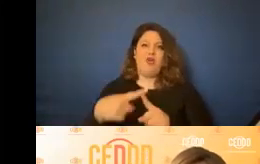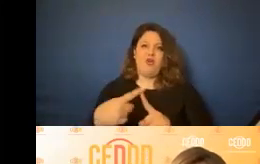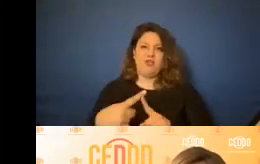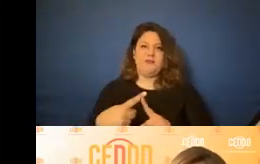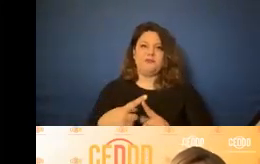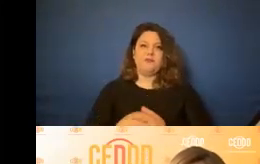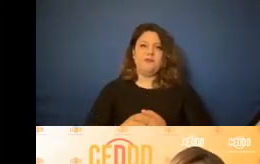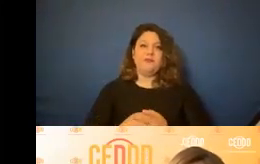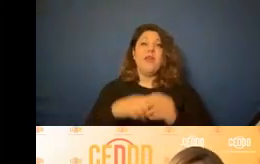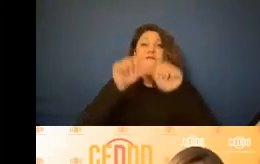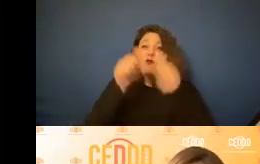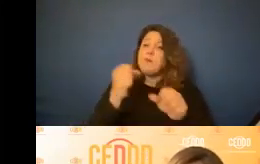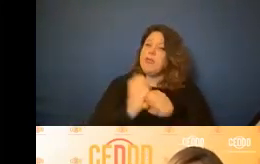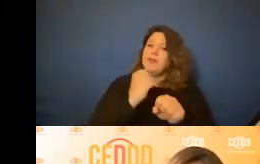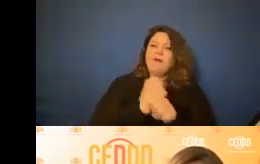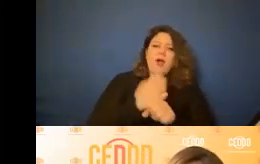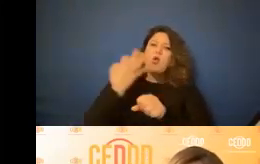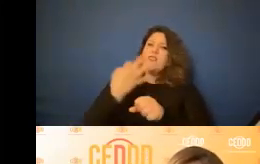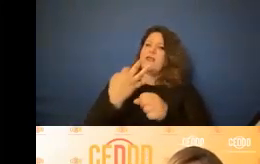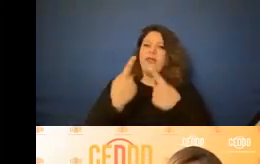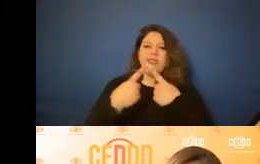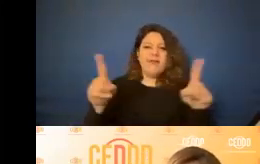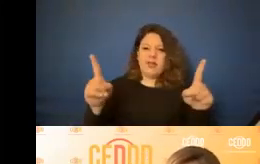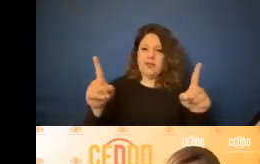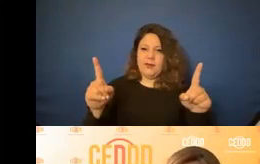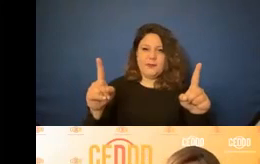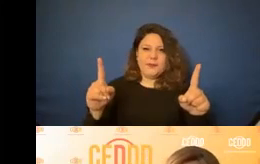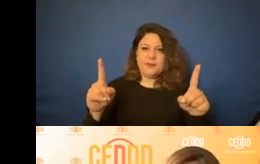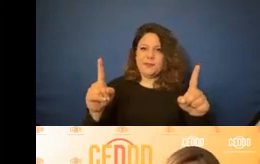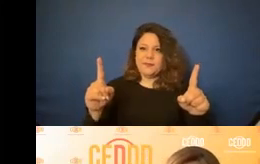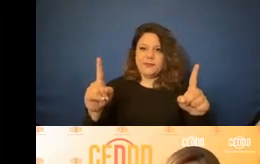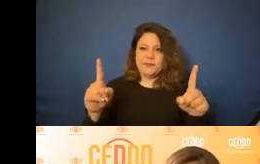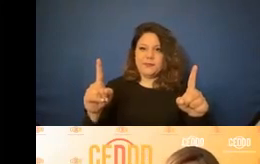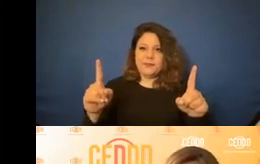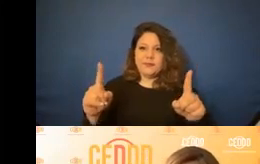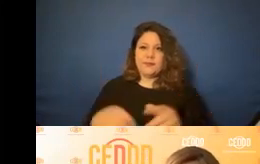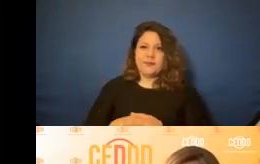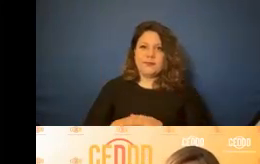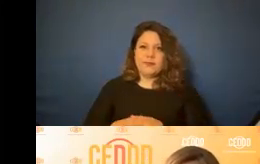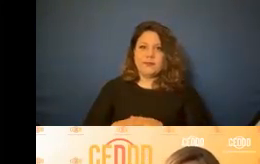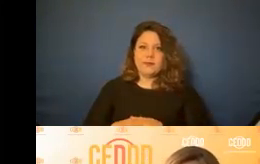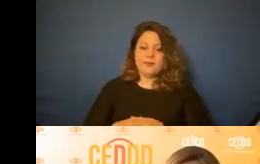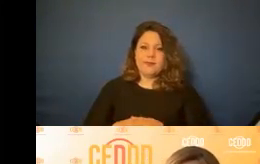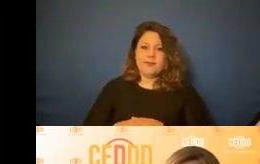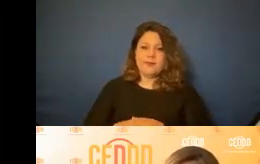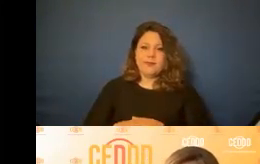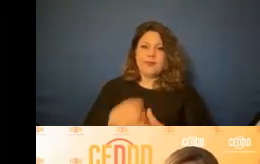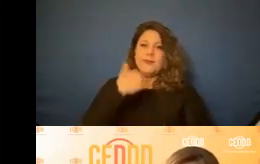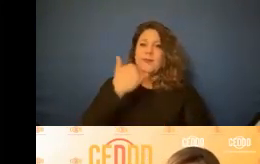de lo que habitualmente creo de cómo se trabaja, ¿no? Creo que, como decía antes, algo fundamental es